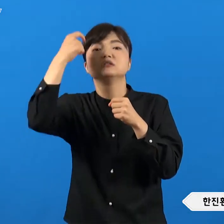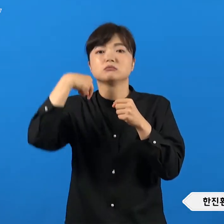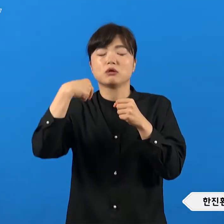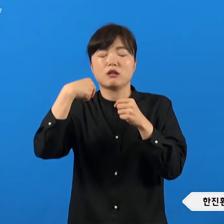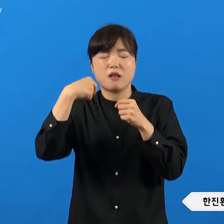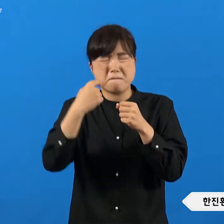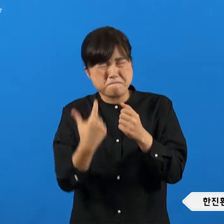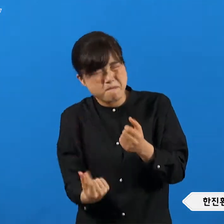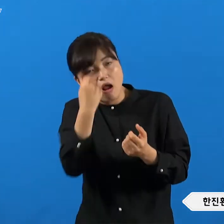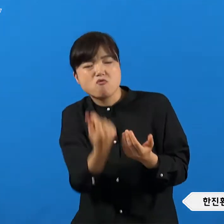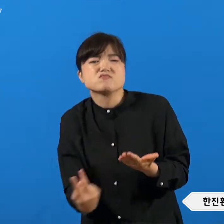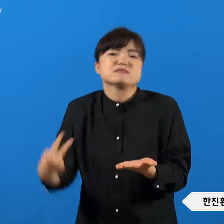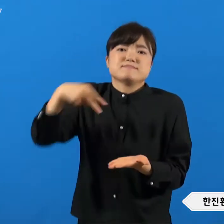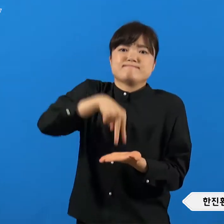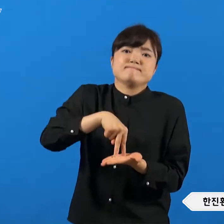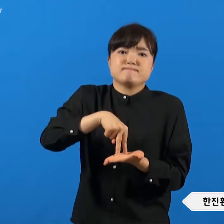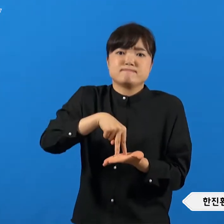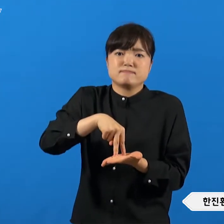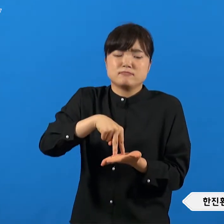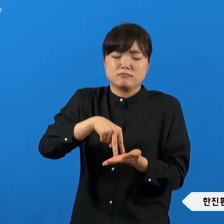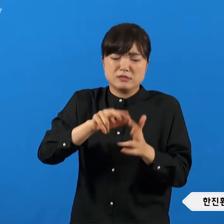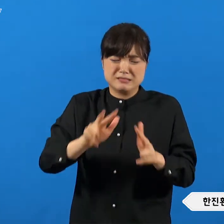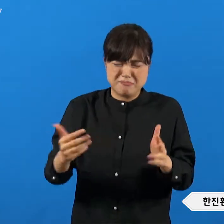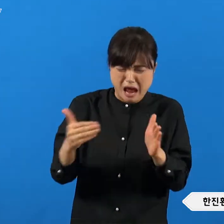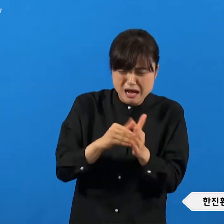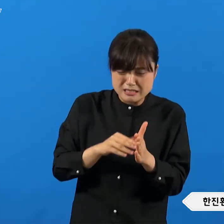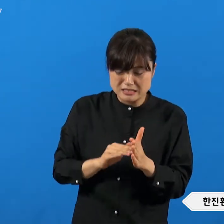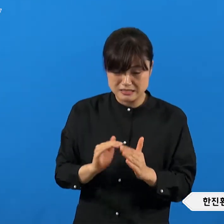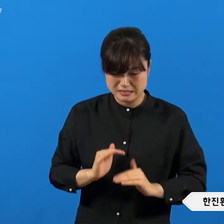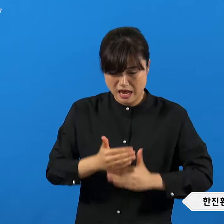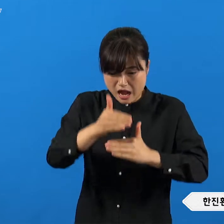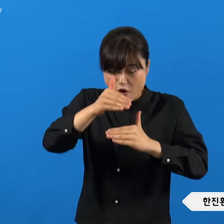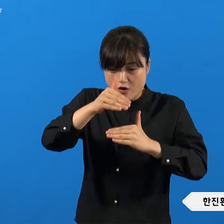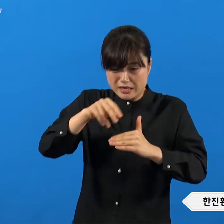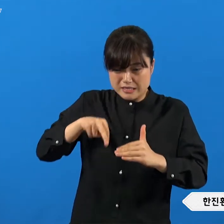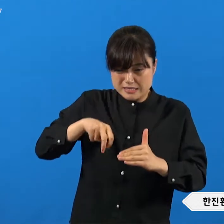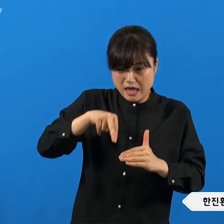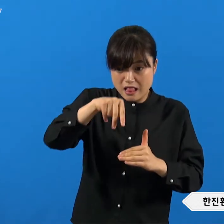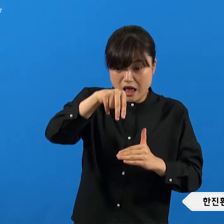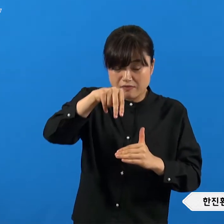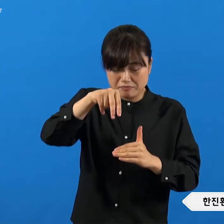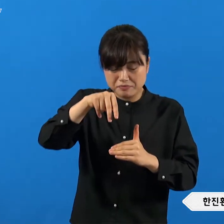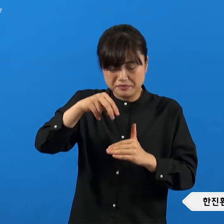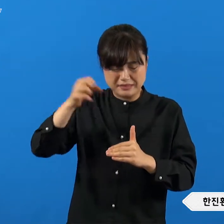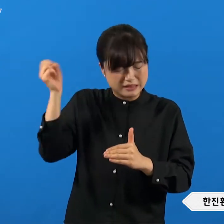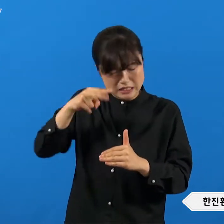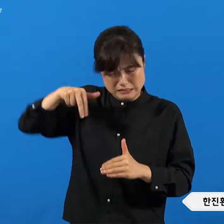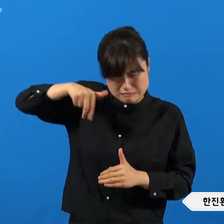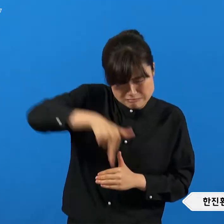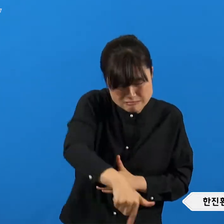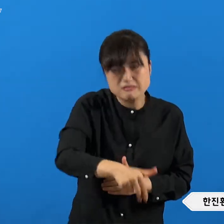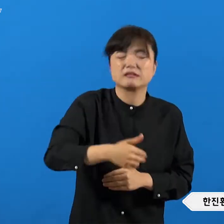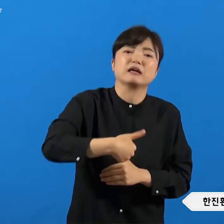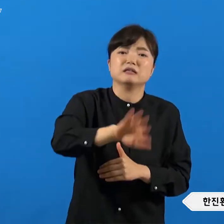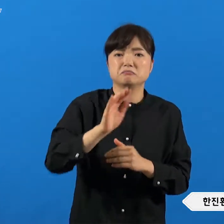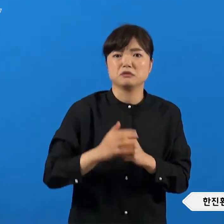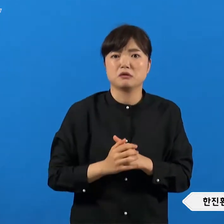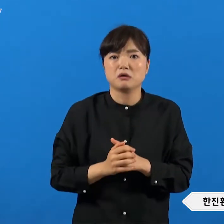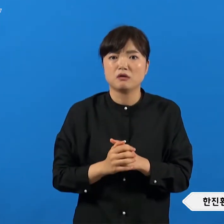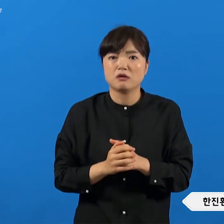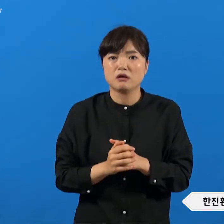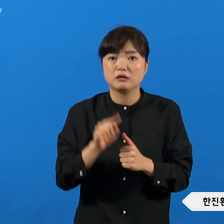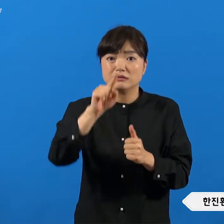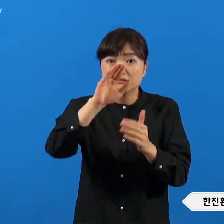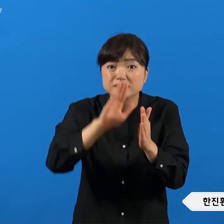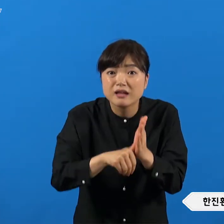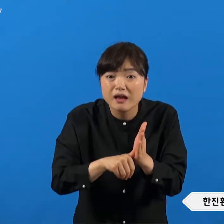그는 벌떡 일어나서 자기가 기어 올라왔던 그 계단을 그대로 뛰어 내려가 버렸습니다.